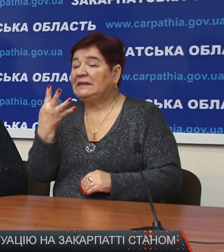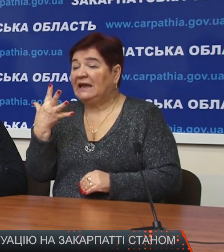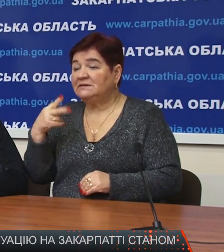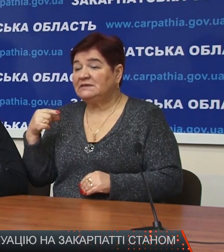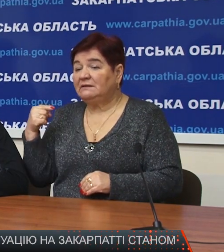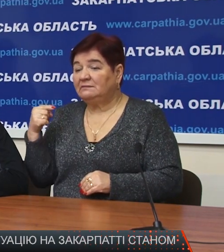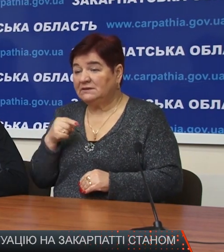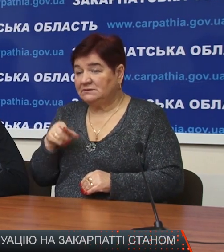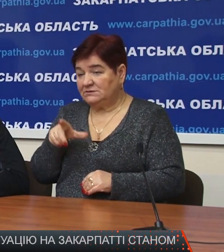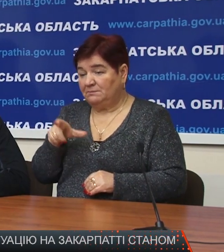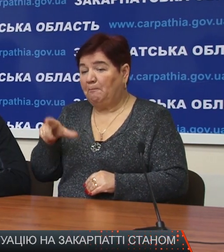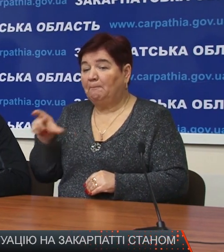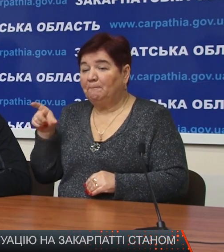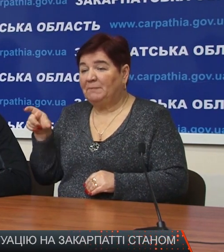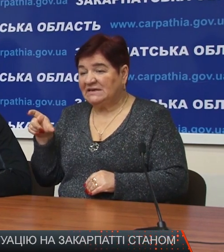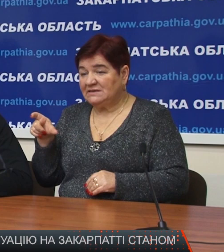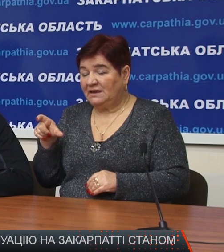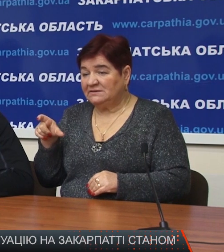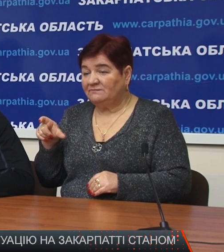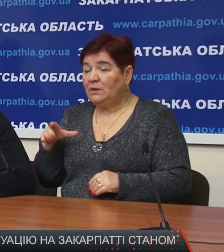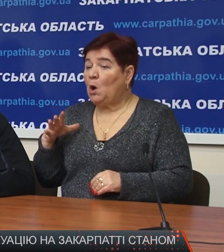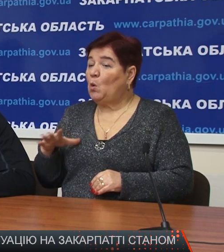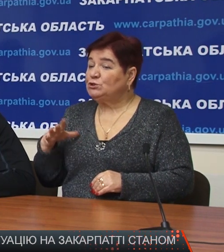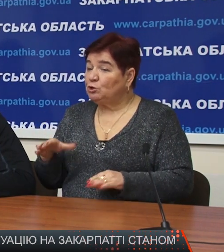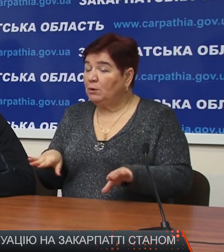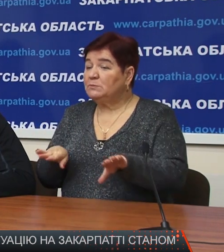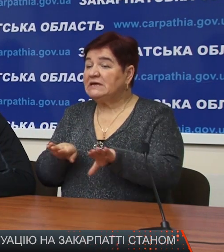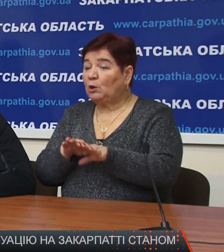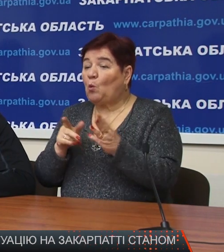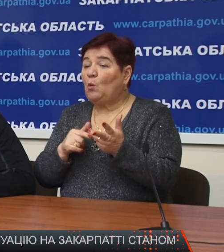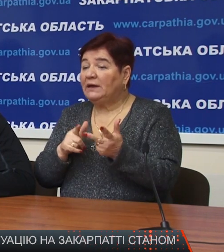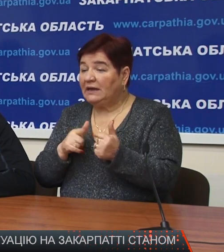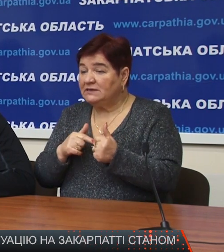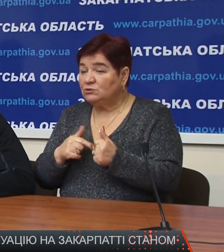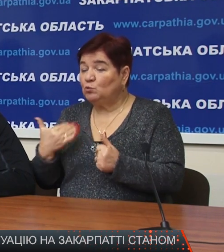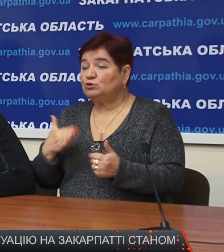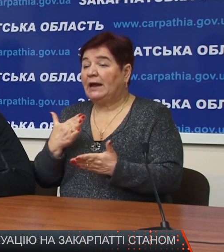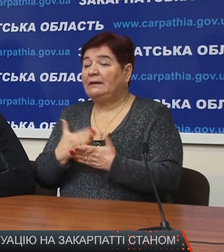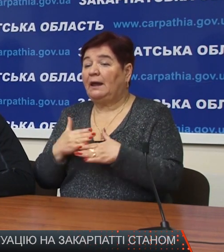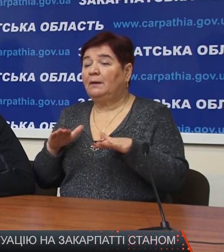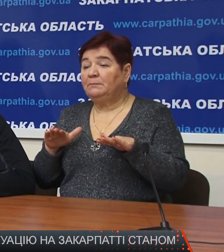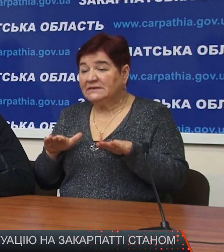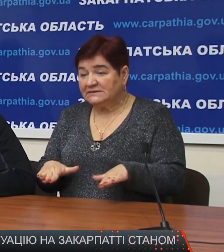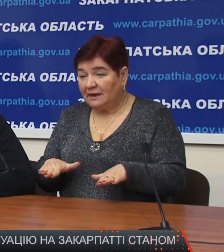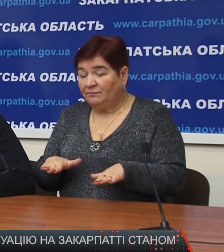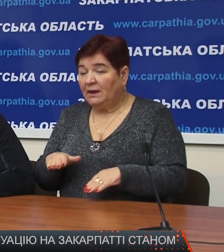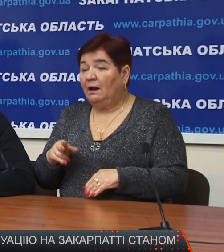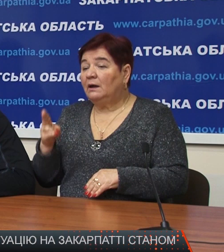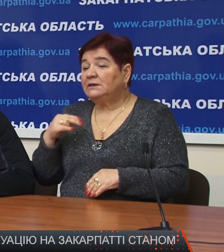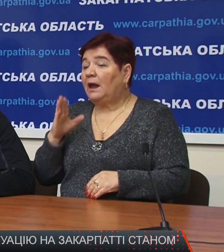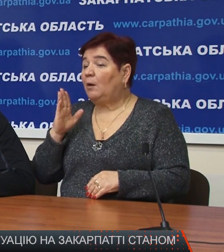тисяч переселенців. Очікуємо ще таку ж кількість, вже маємо місця і розуміємо, де ми їх